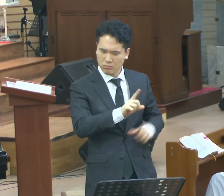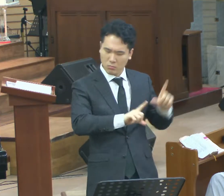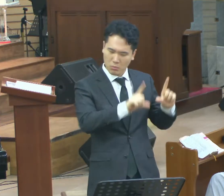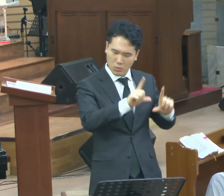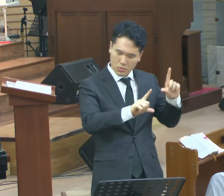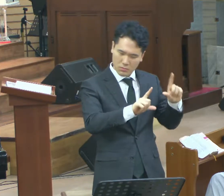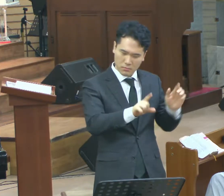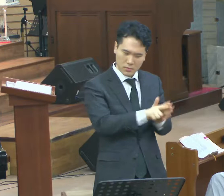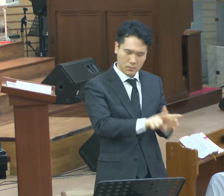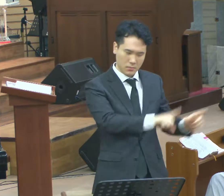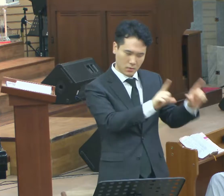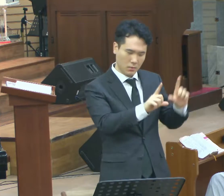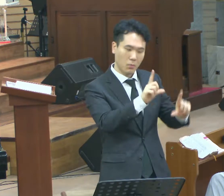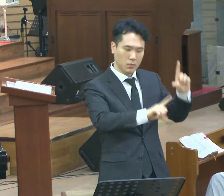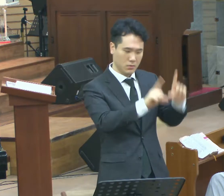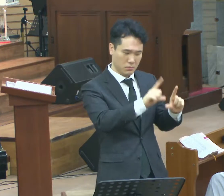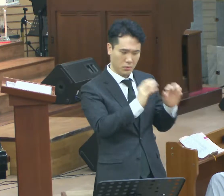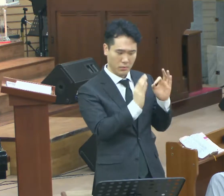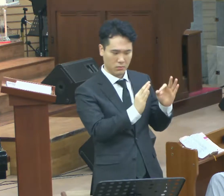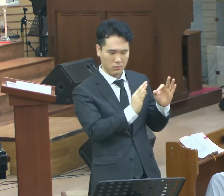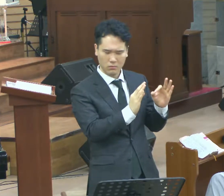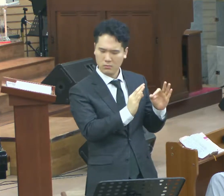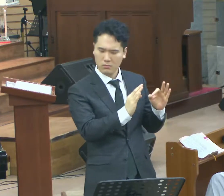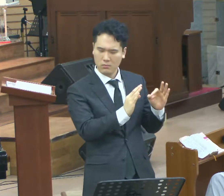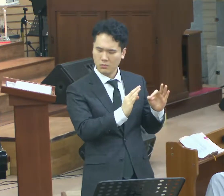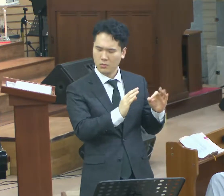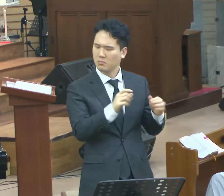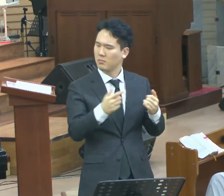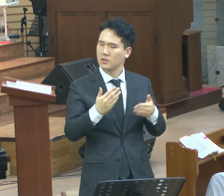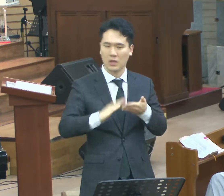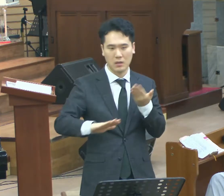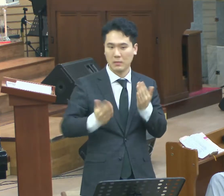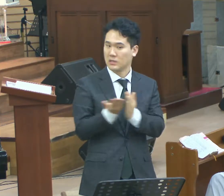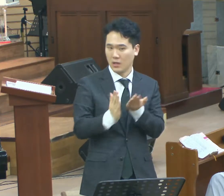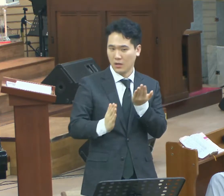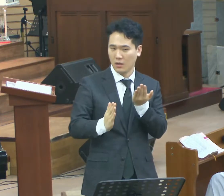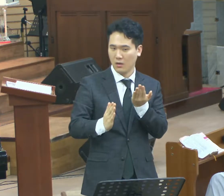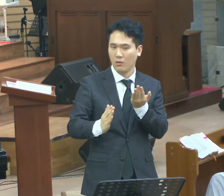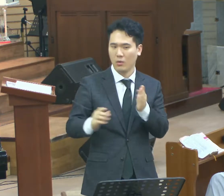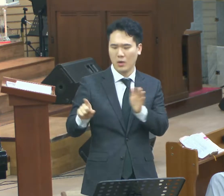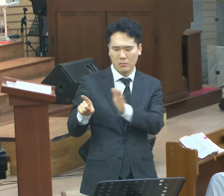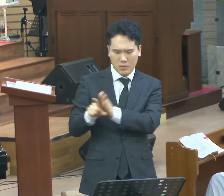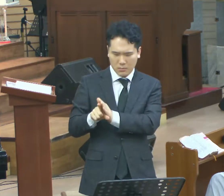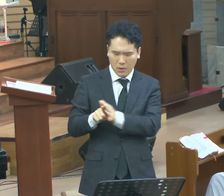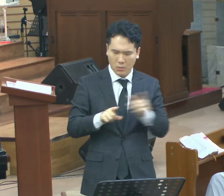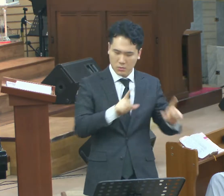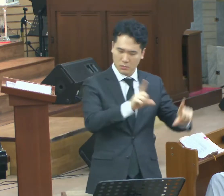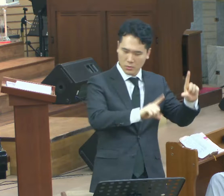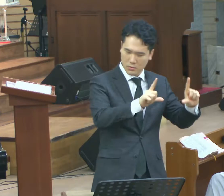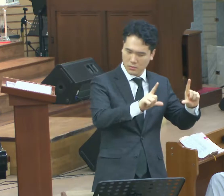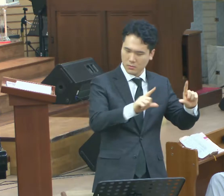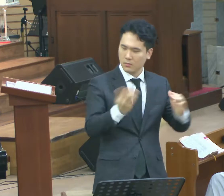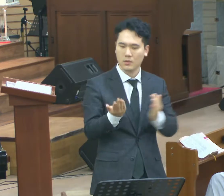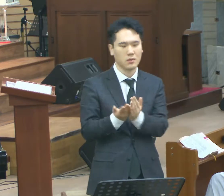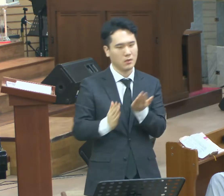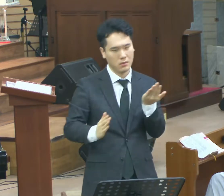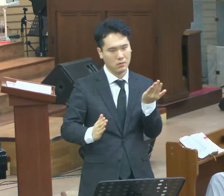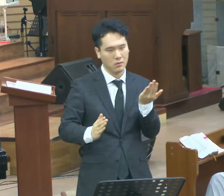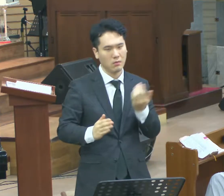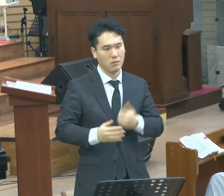사람 자신은 굉장히 자기가 믿음이 좋다고 생각을 하는데 이것은 그 사람에게도 문제도 있지만